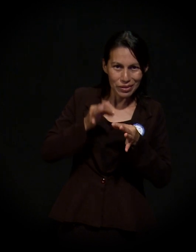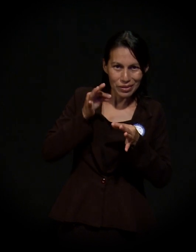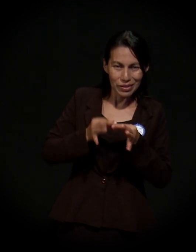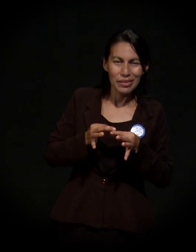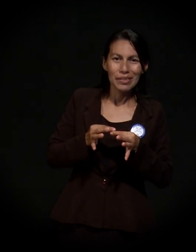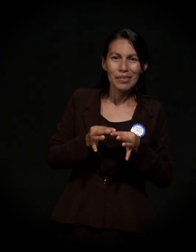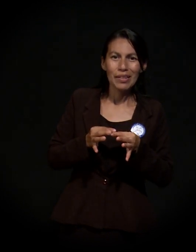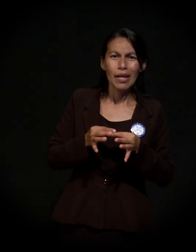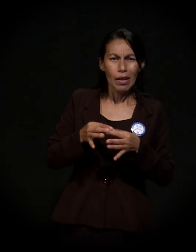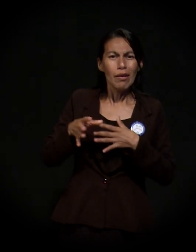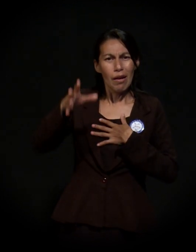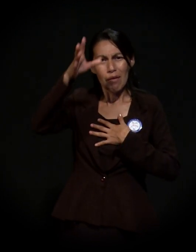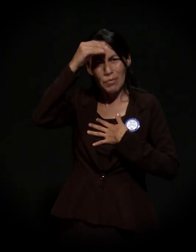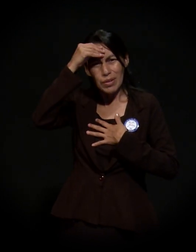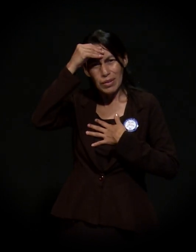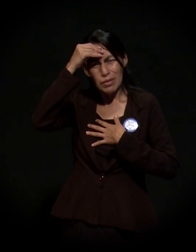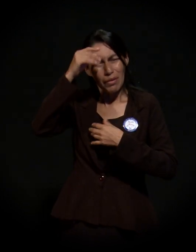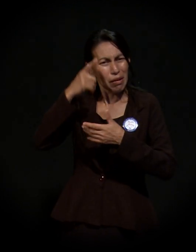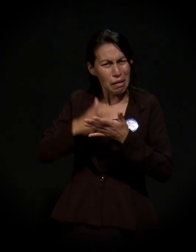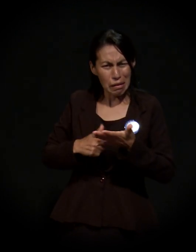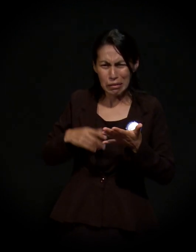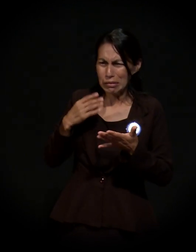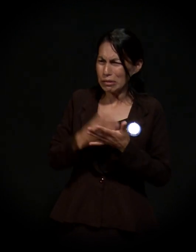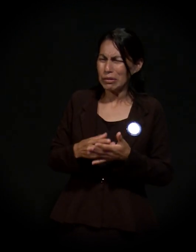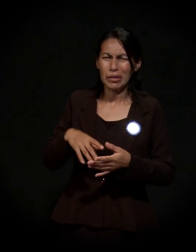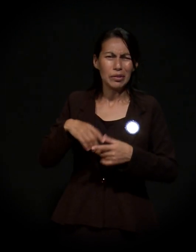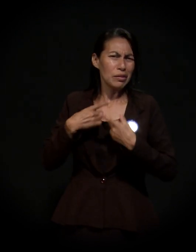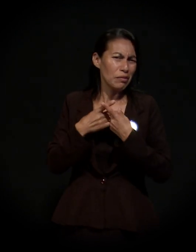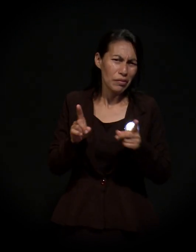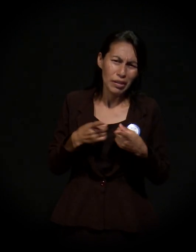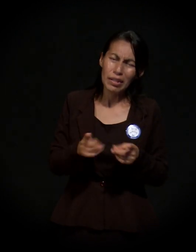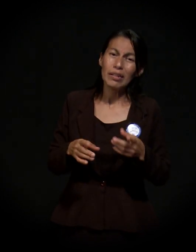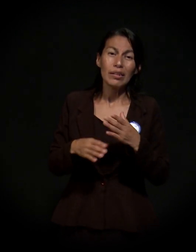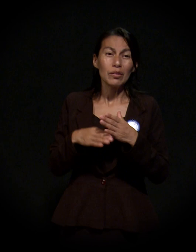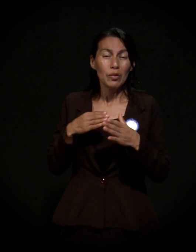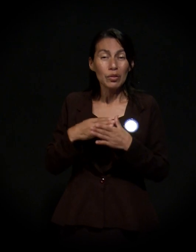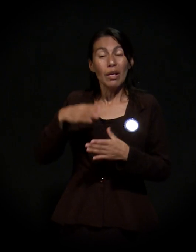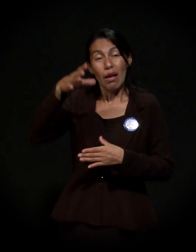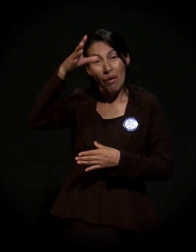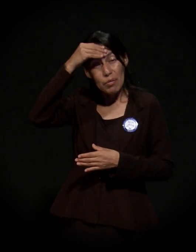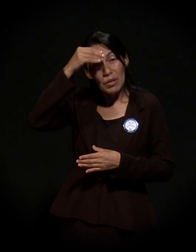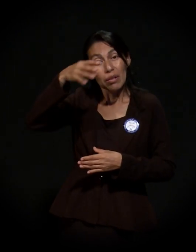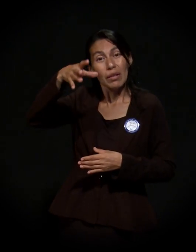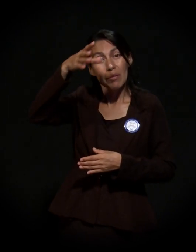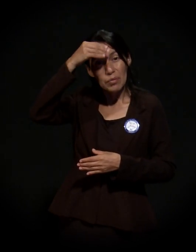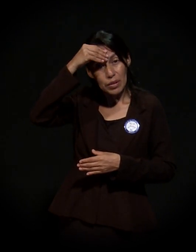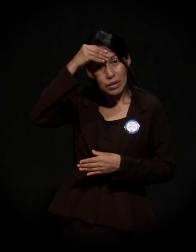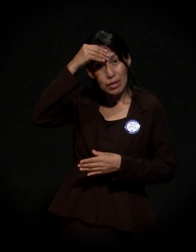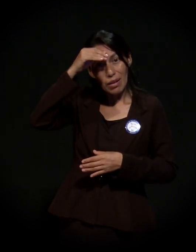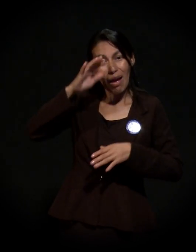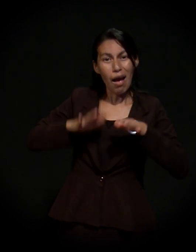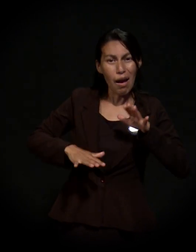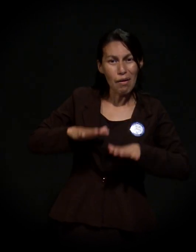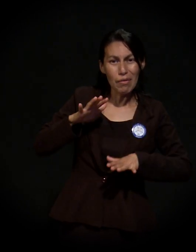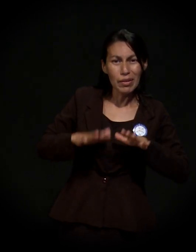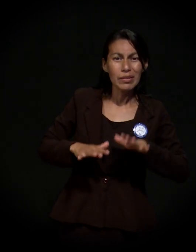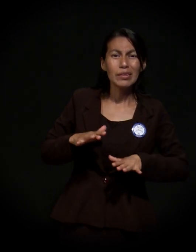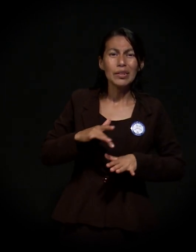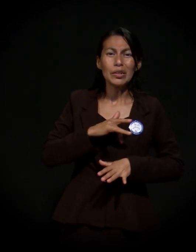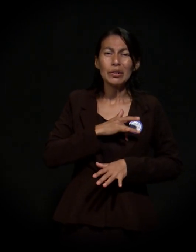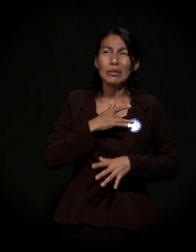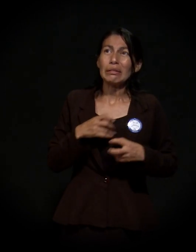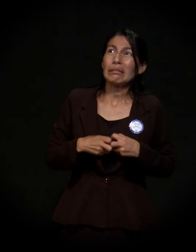muchas lecciones. Muchas lecciones porque a veces yo me he sentido sumamente